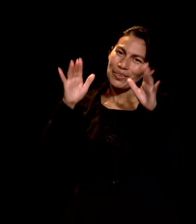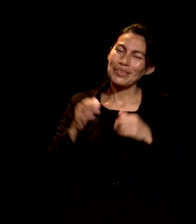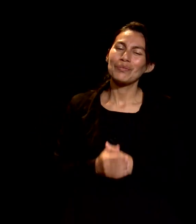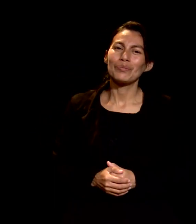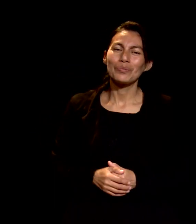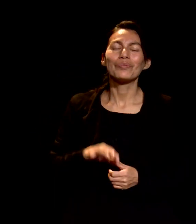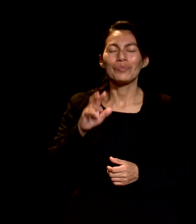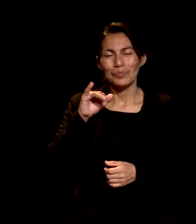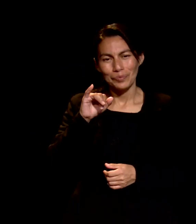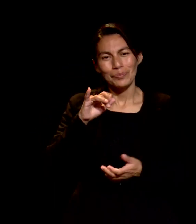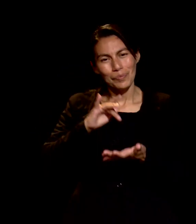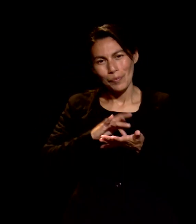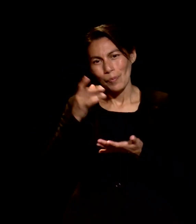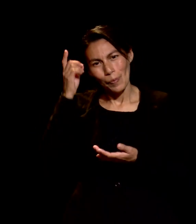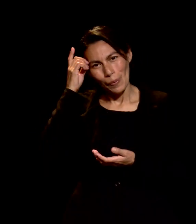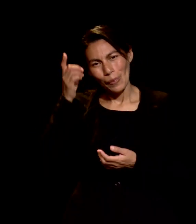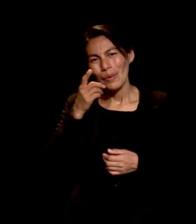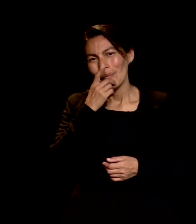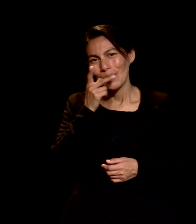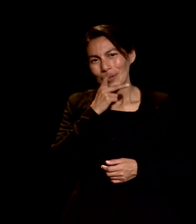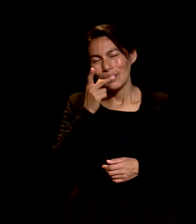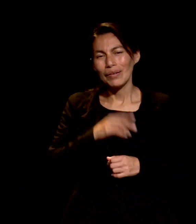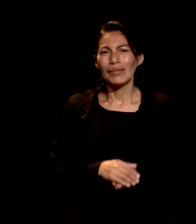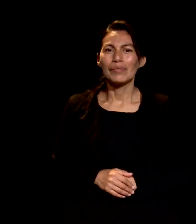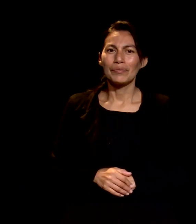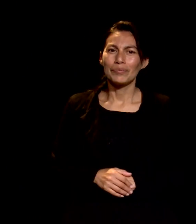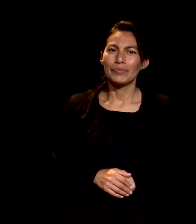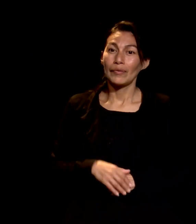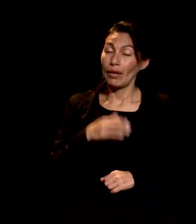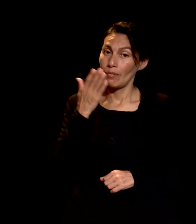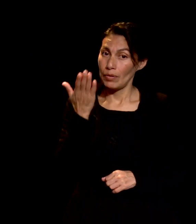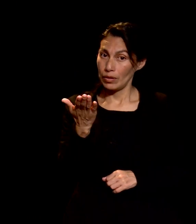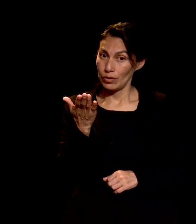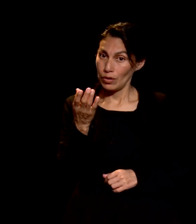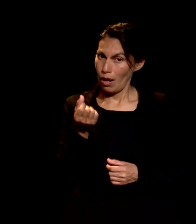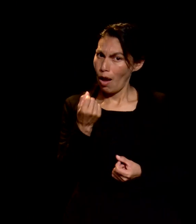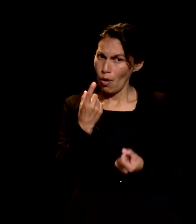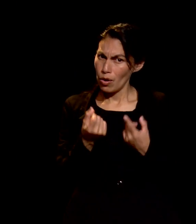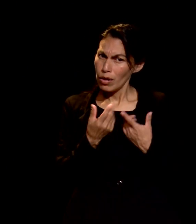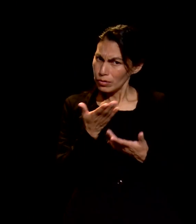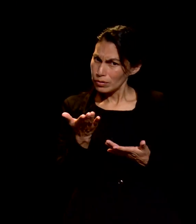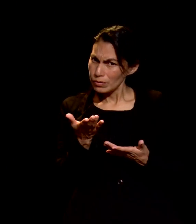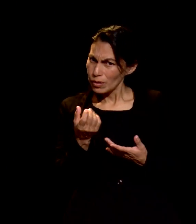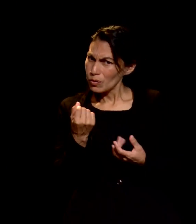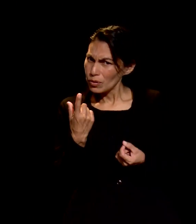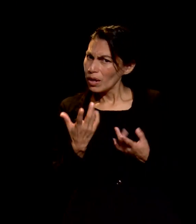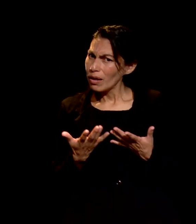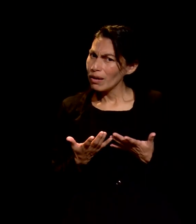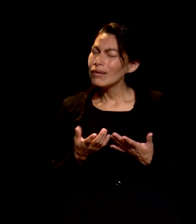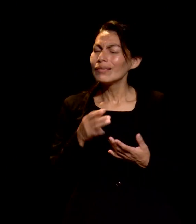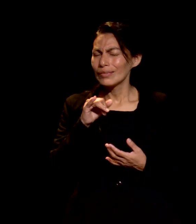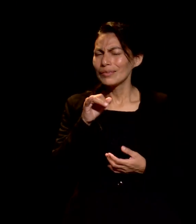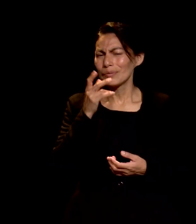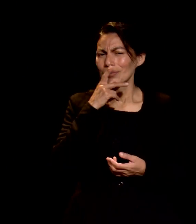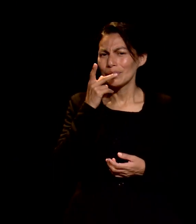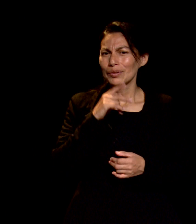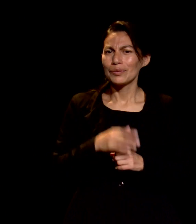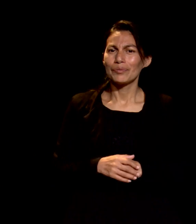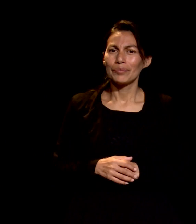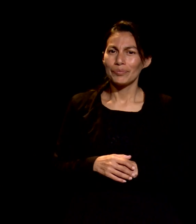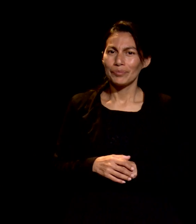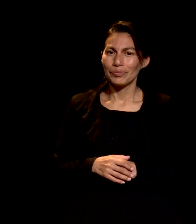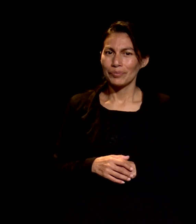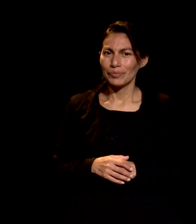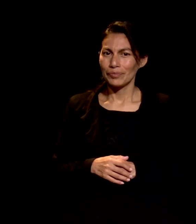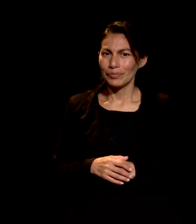a Dios por ello Gracias a Dios, pastor También tenemos algunas peticiones ¿Usted tenía una petición? Sí, pastor ¿Puedo